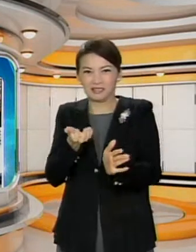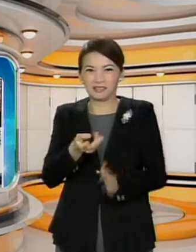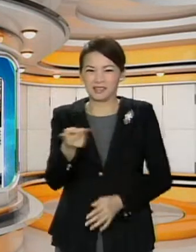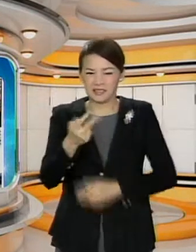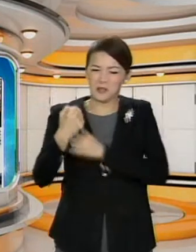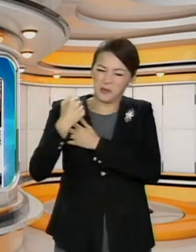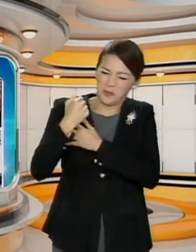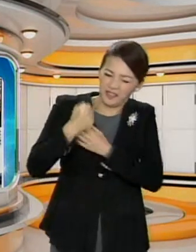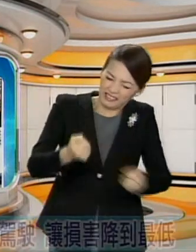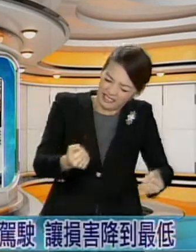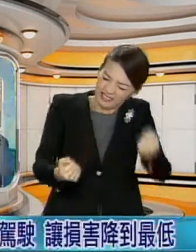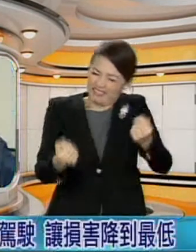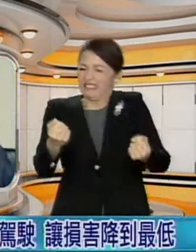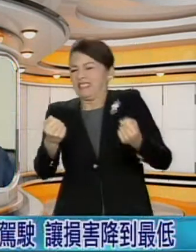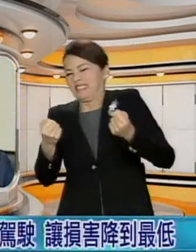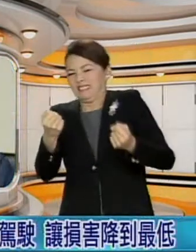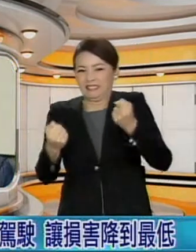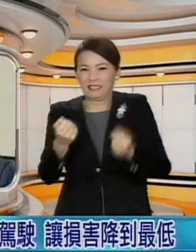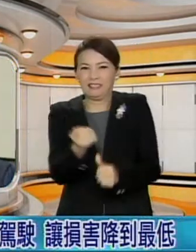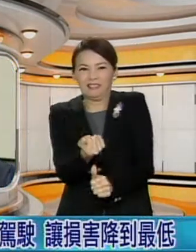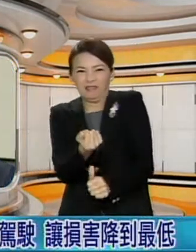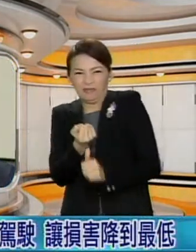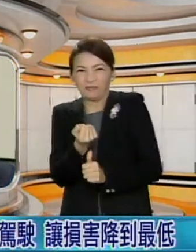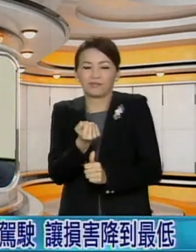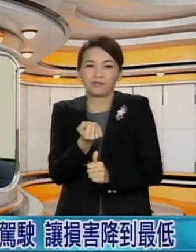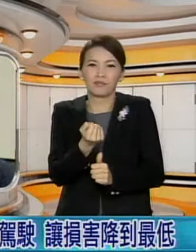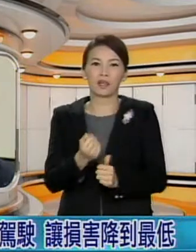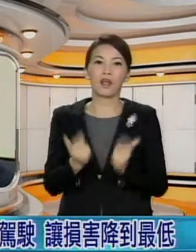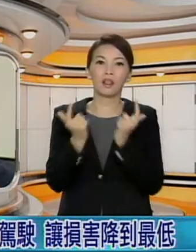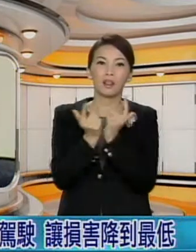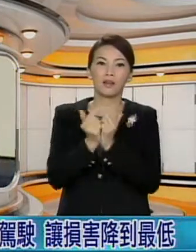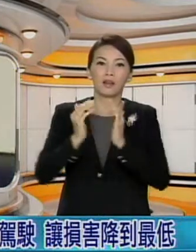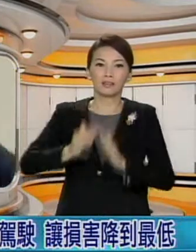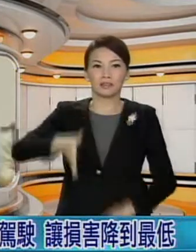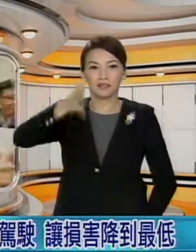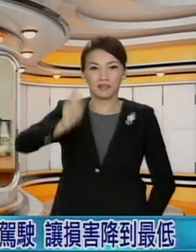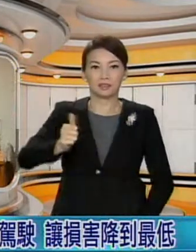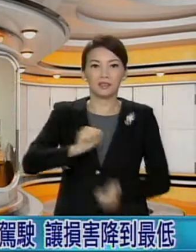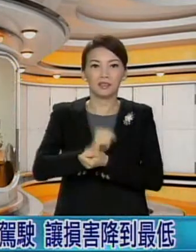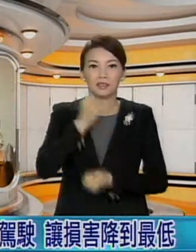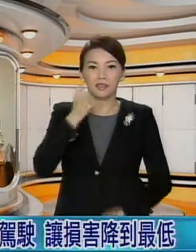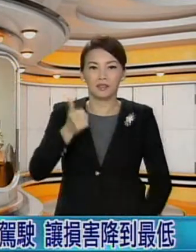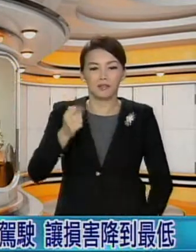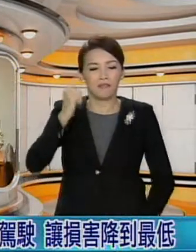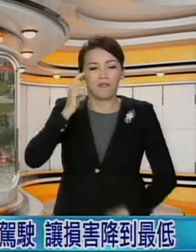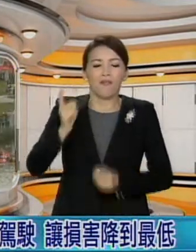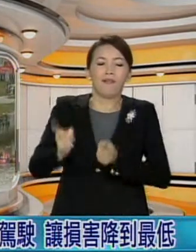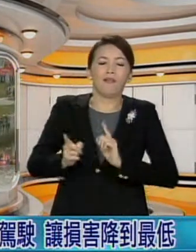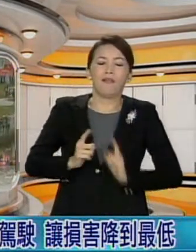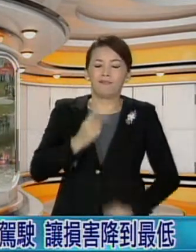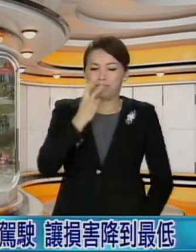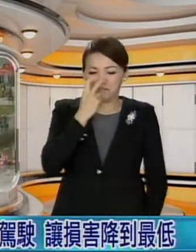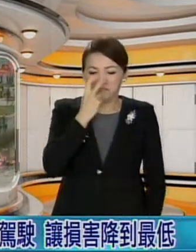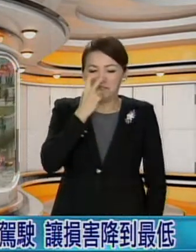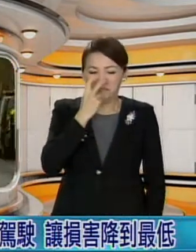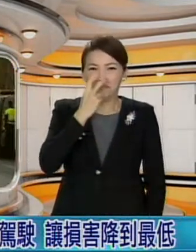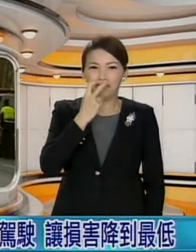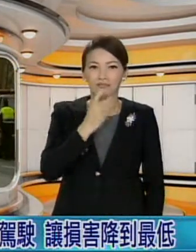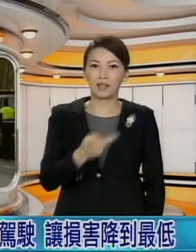机。台北市长柯文哲哽咽感谢殉职的两位驾驶，让台北市的